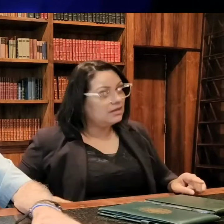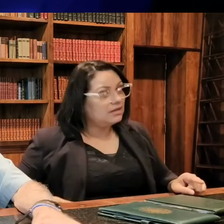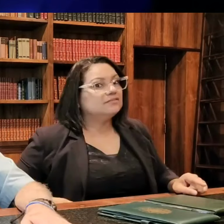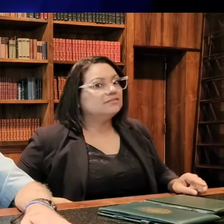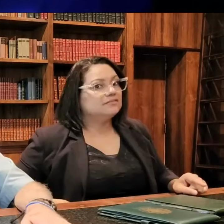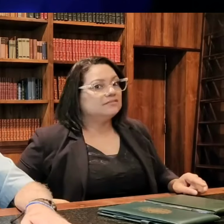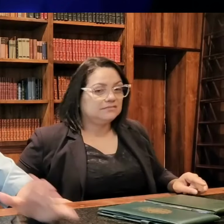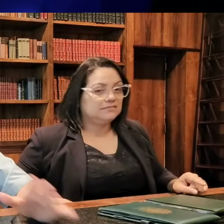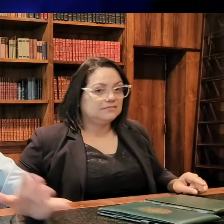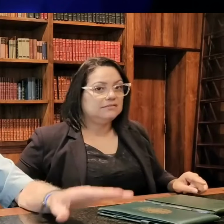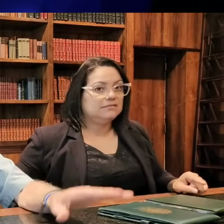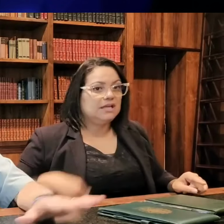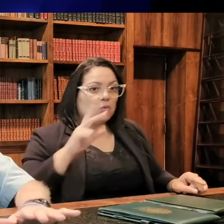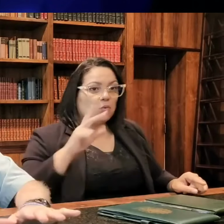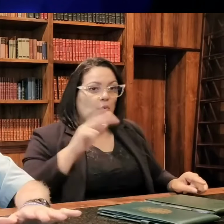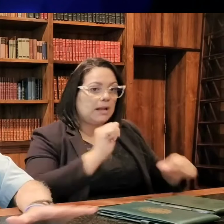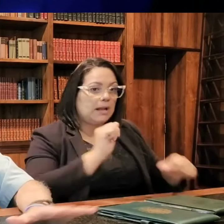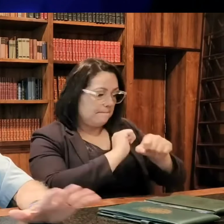valendo.